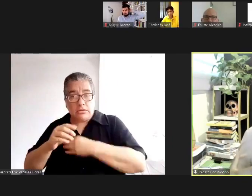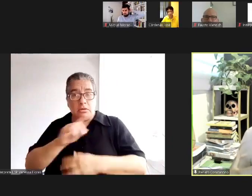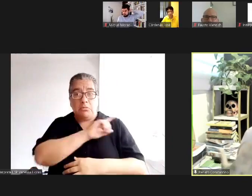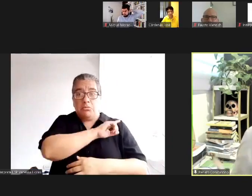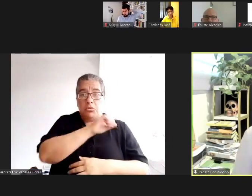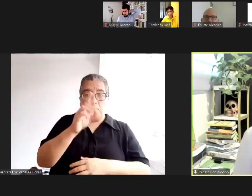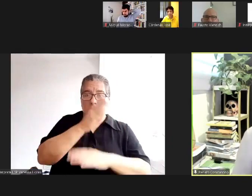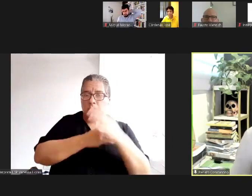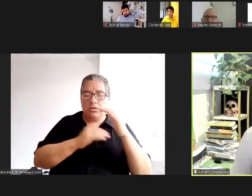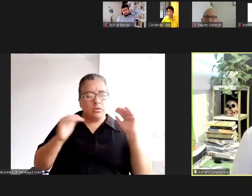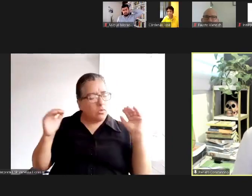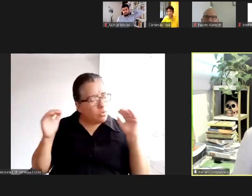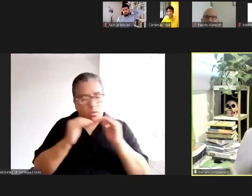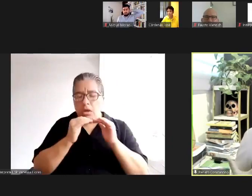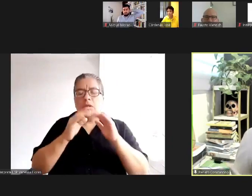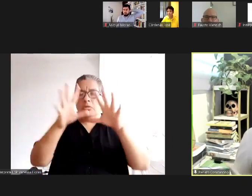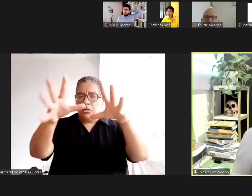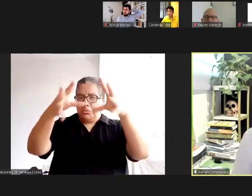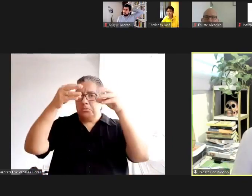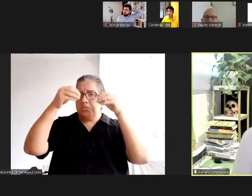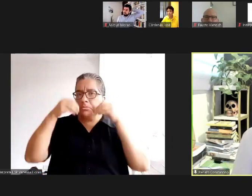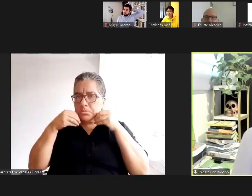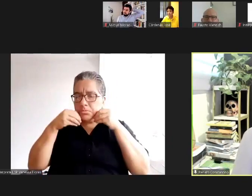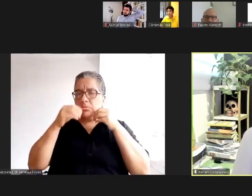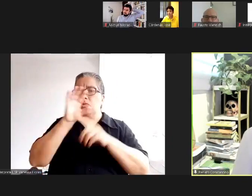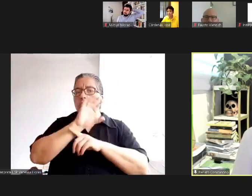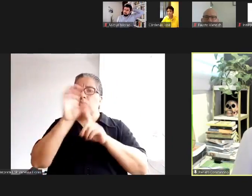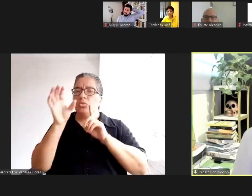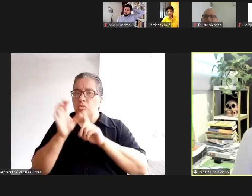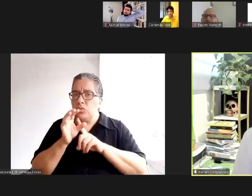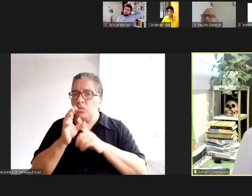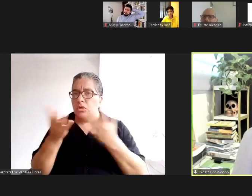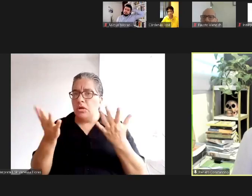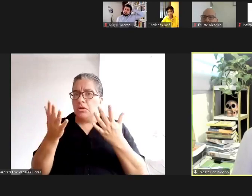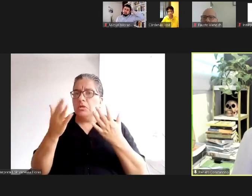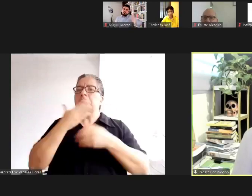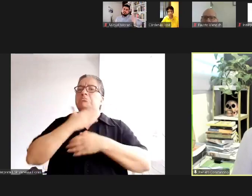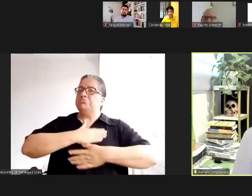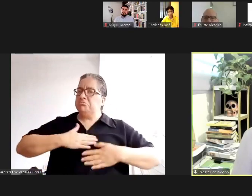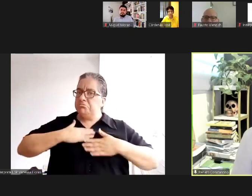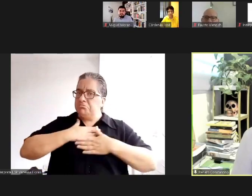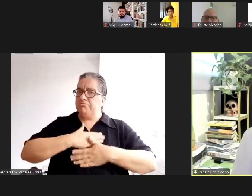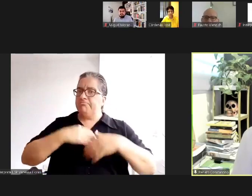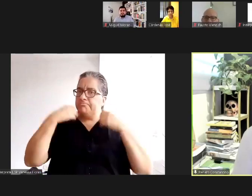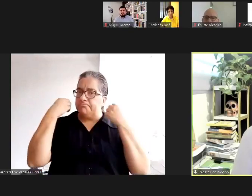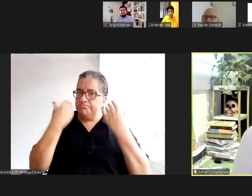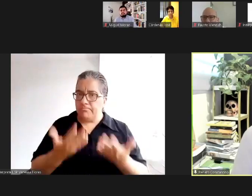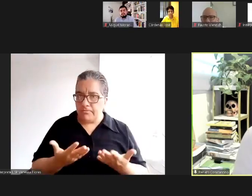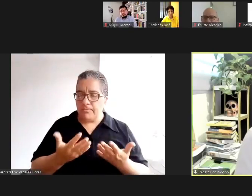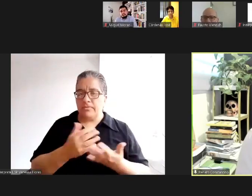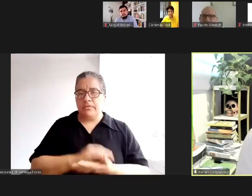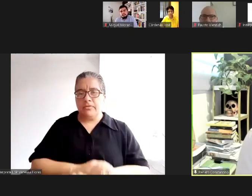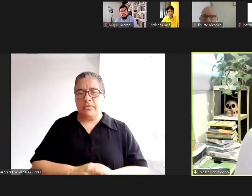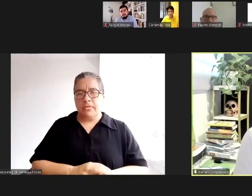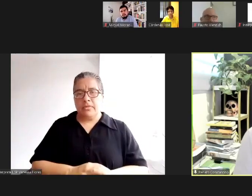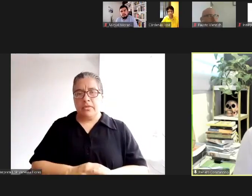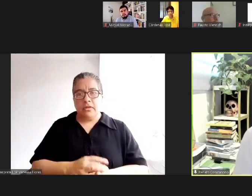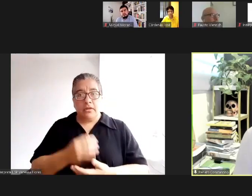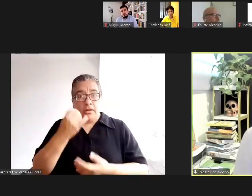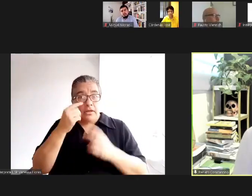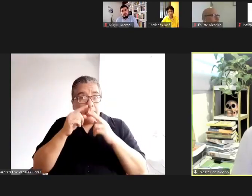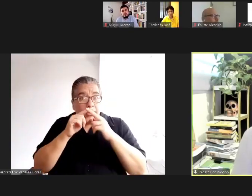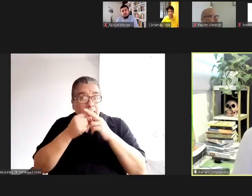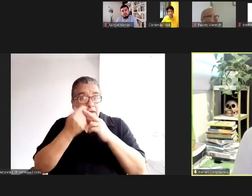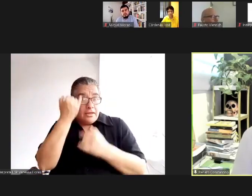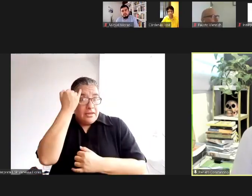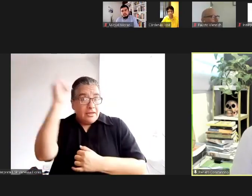realmente llegar a ella, acceder a ella y disfrutar de ella. Creo que la iniciativa de Accesine es un gran